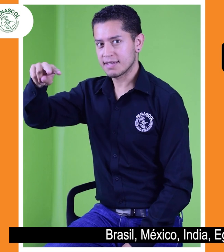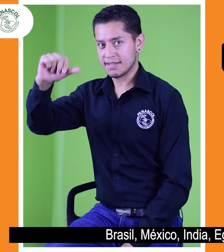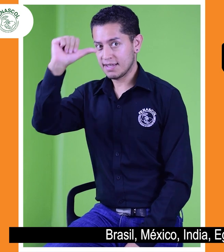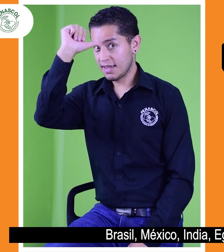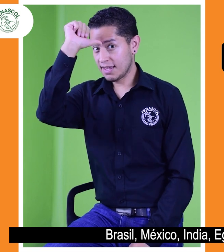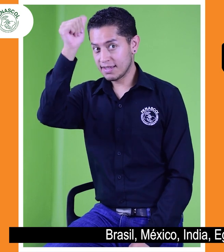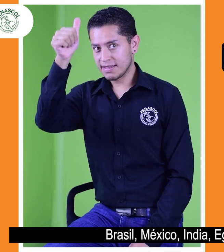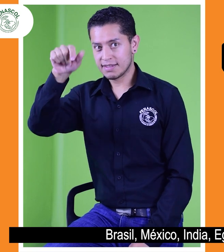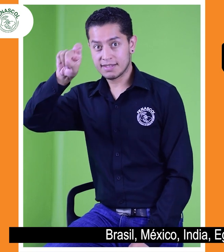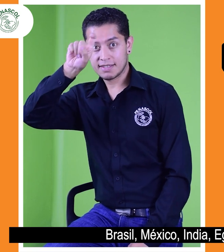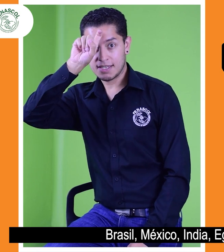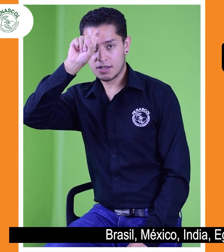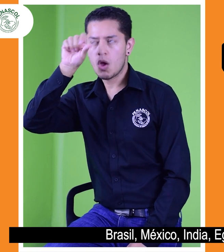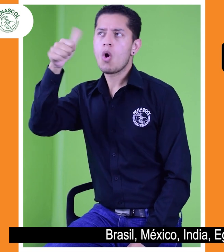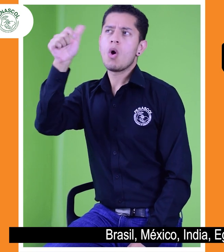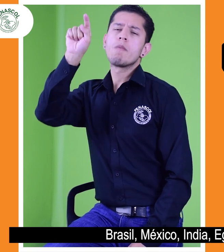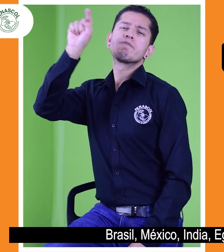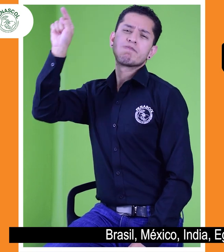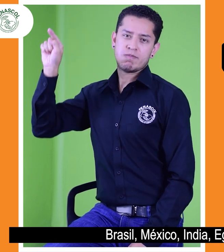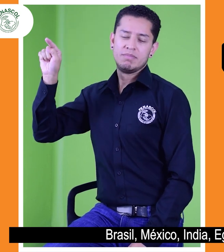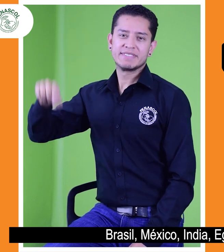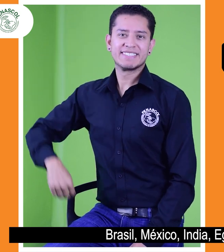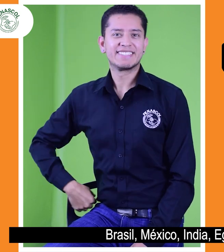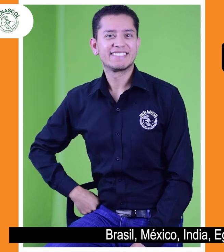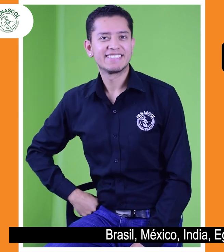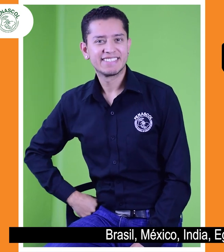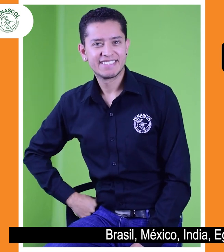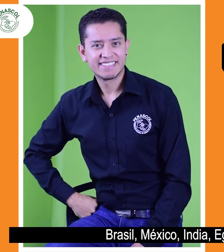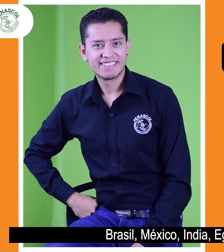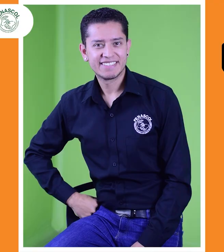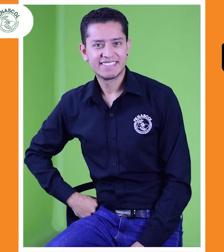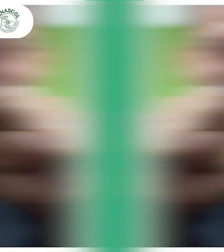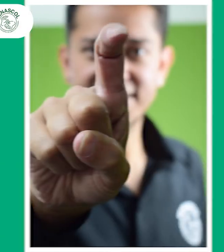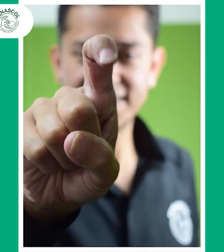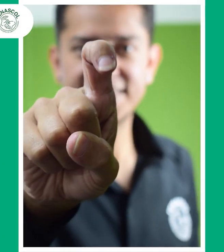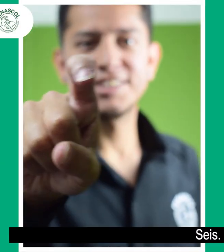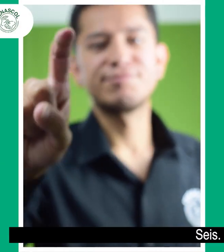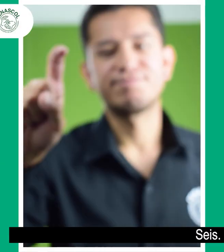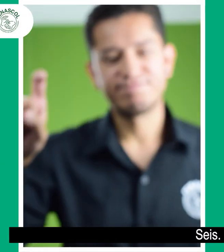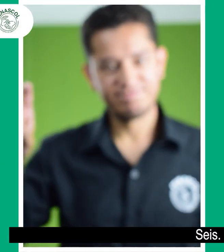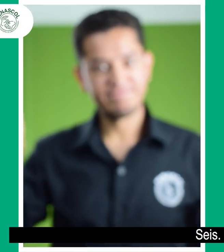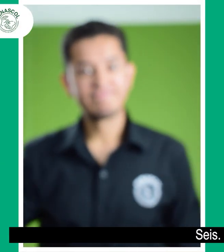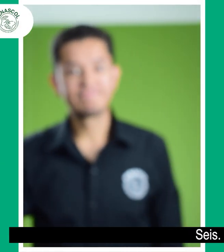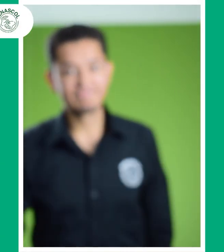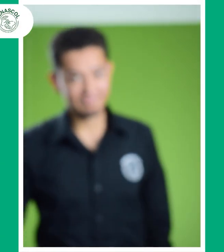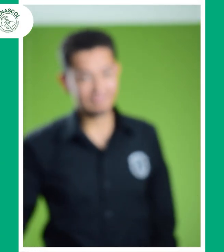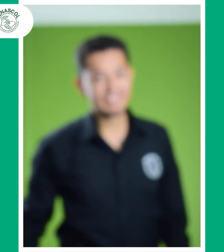México, India, Egipto, entre otros. 6.